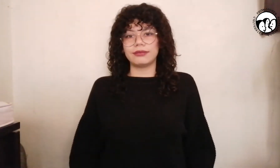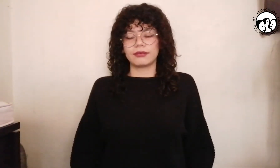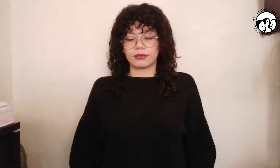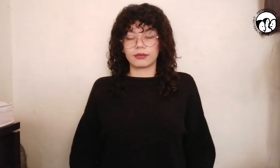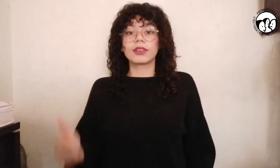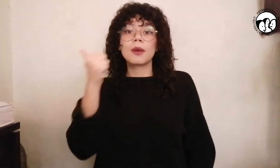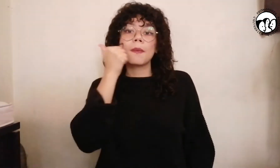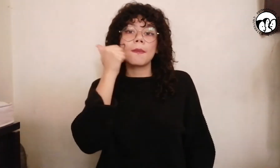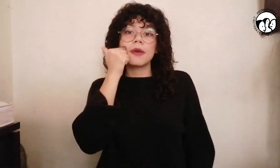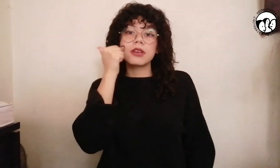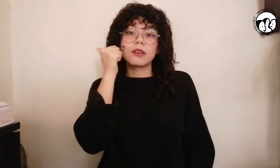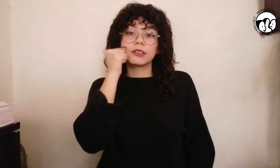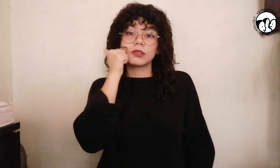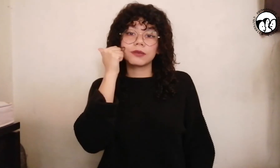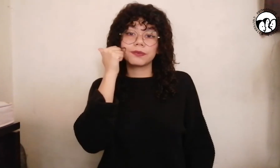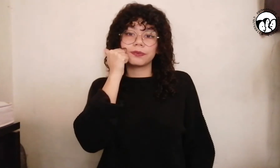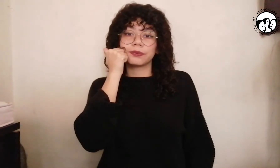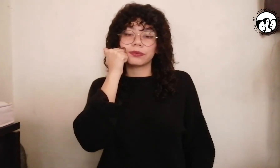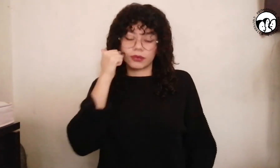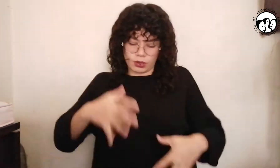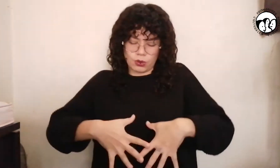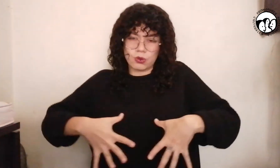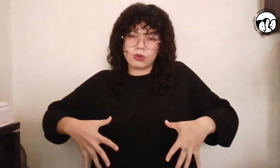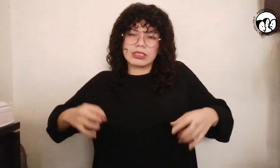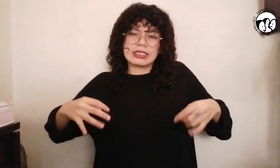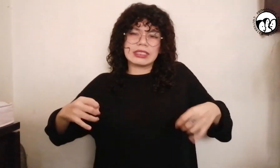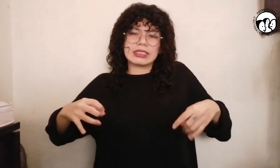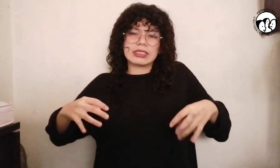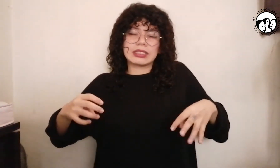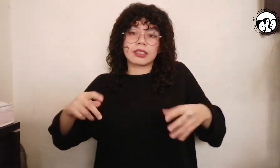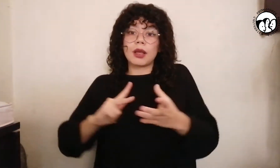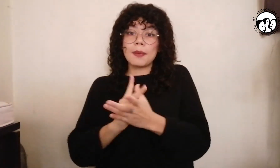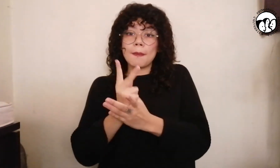aceite esencial para disminuir dolores y heridas en la piel.